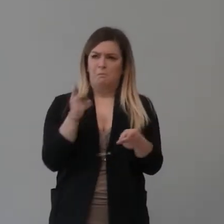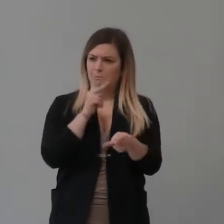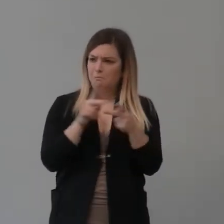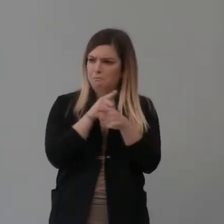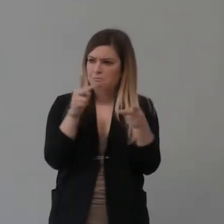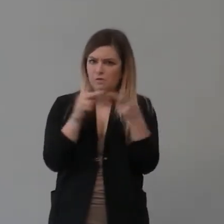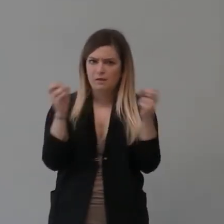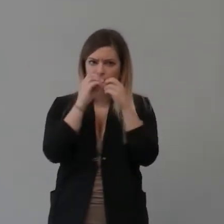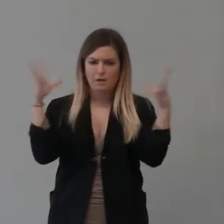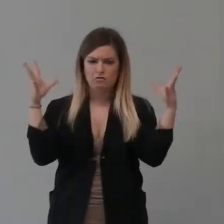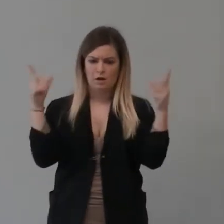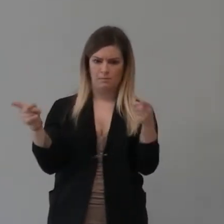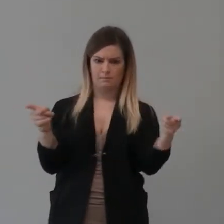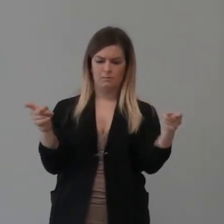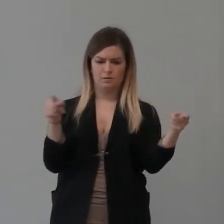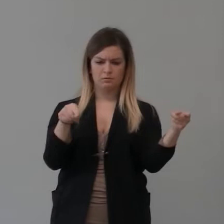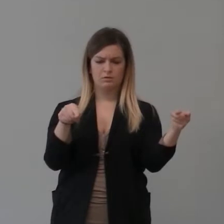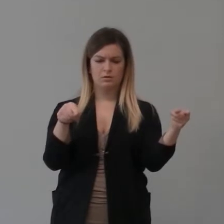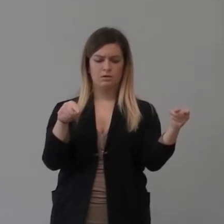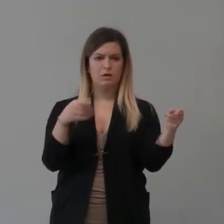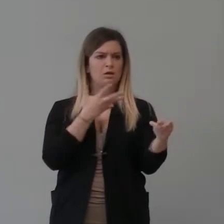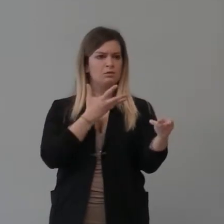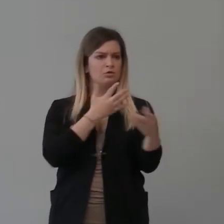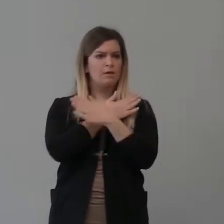no? Maria arriva